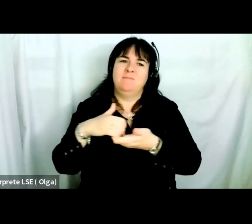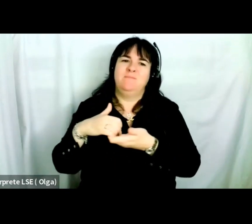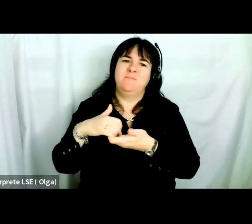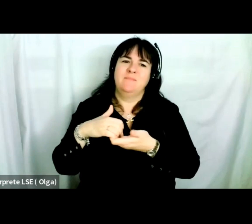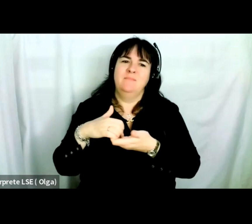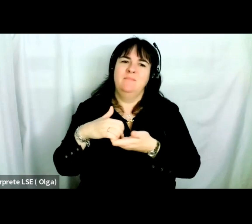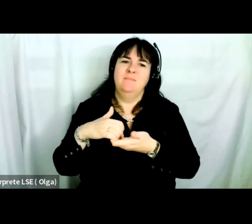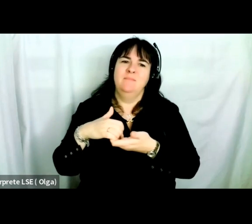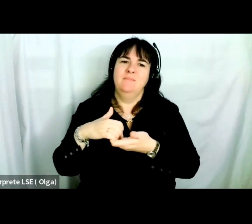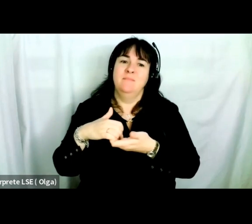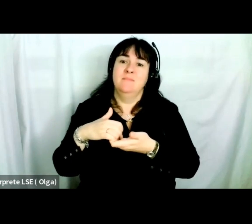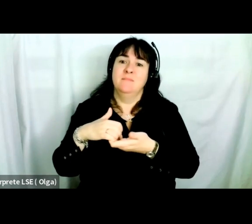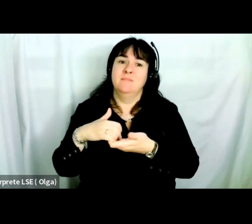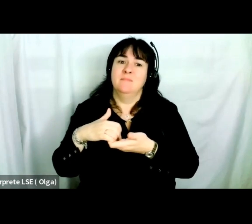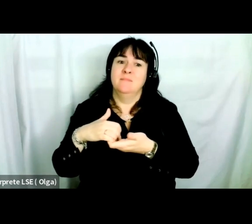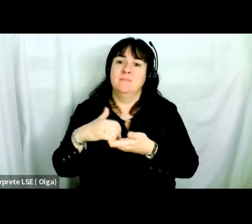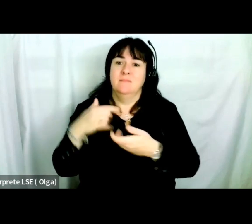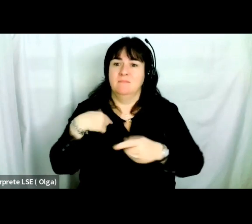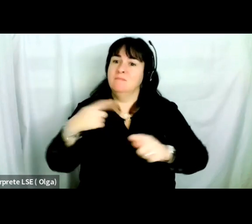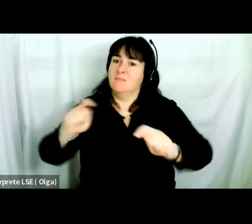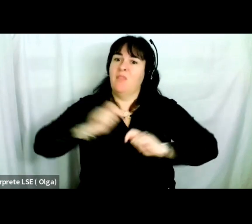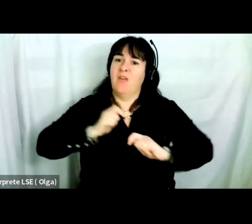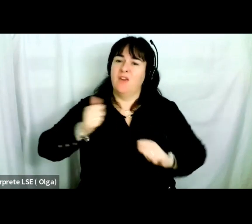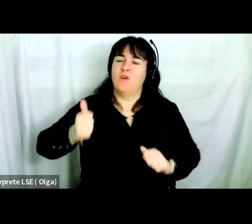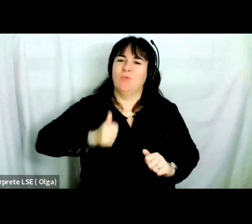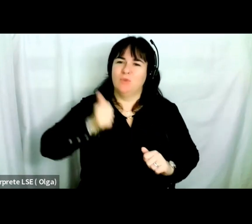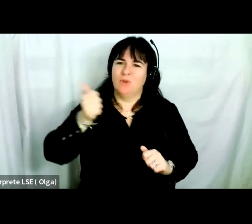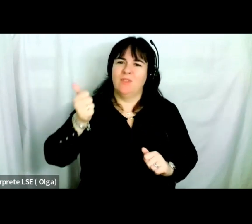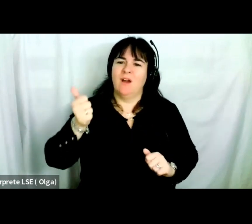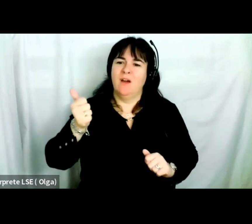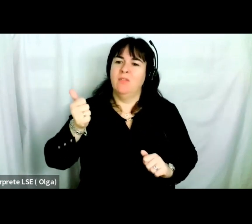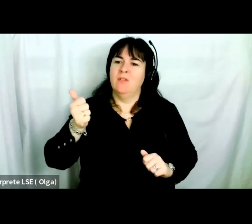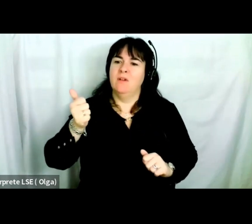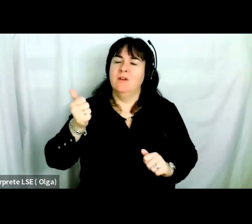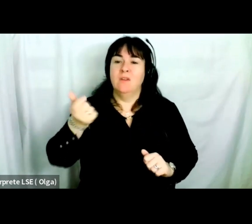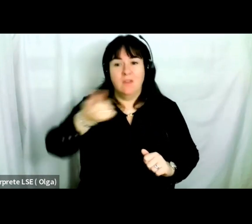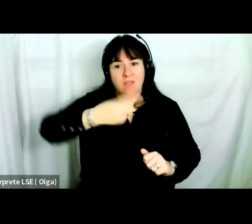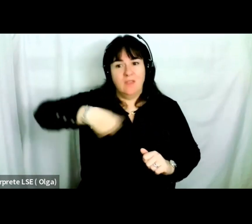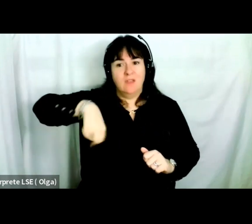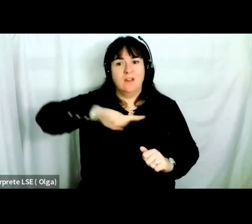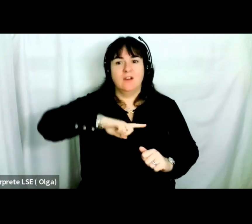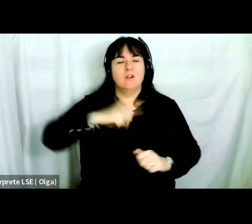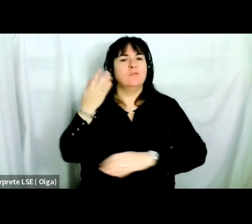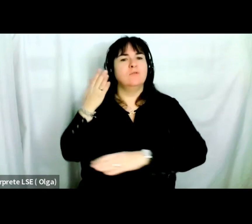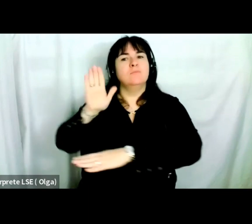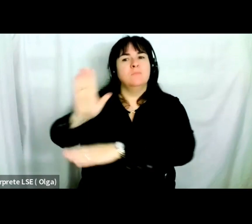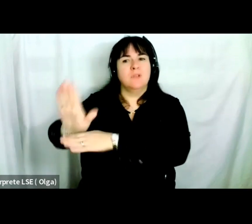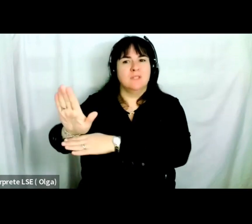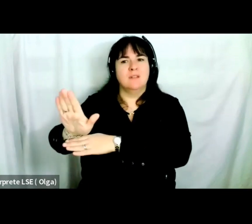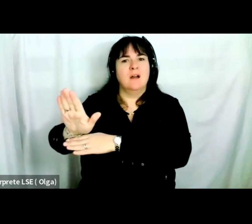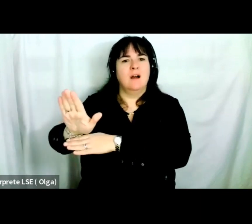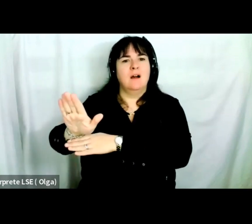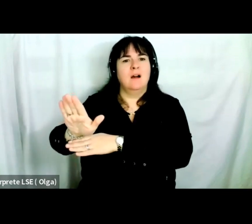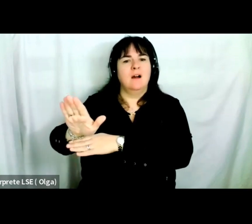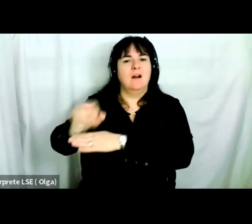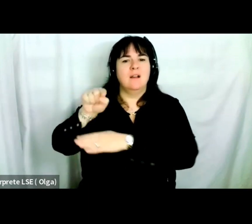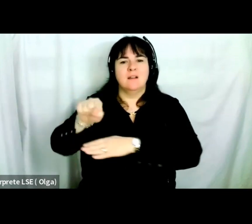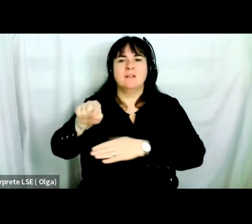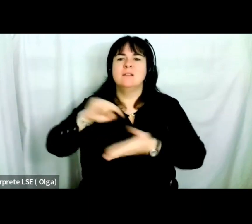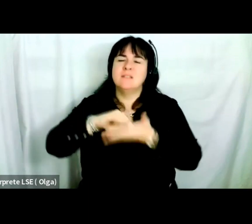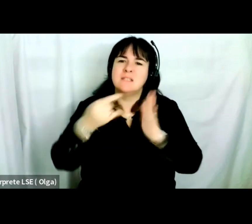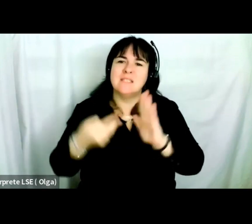Sordos, que nos den esta oportunidad de poder presentar este tipo de